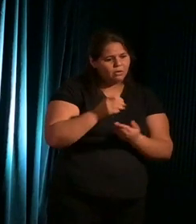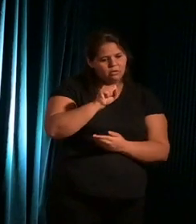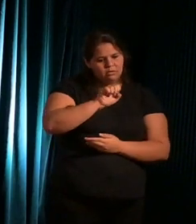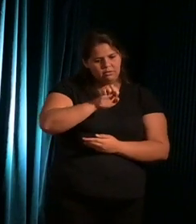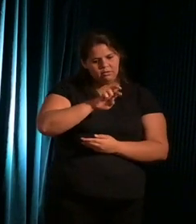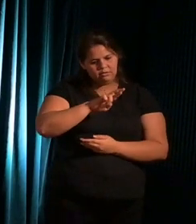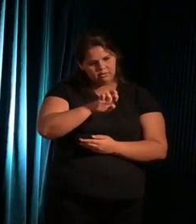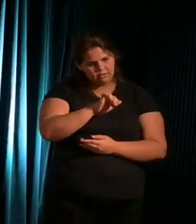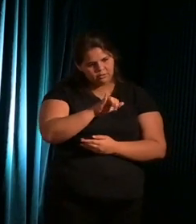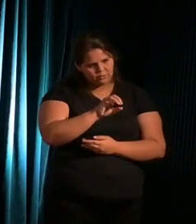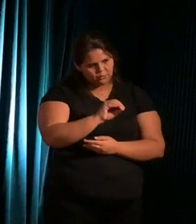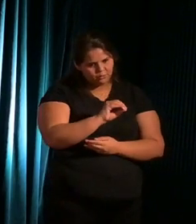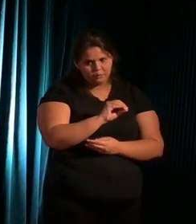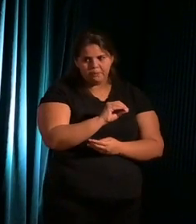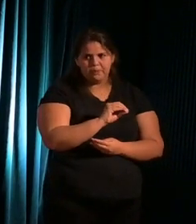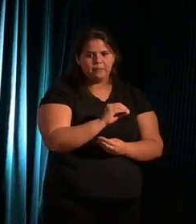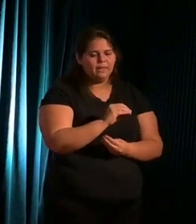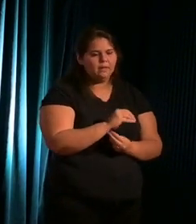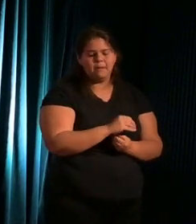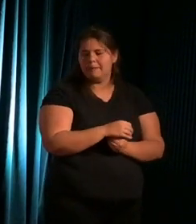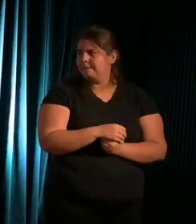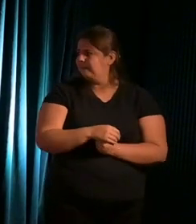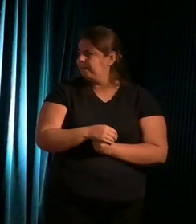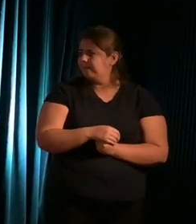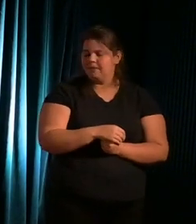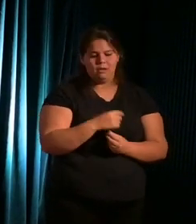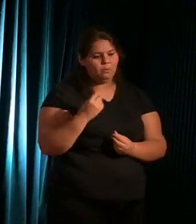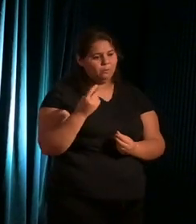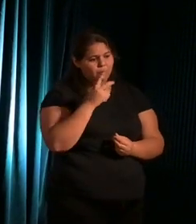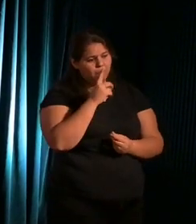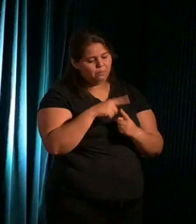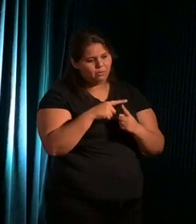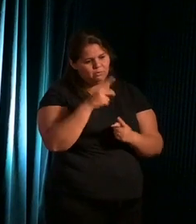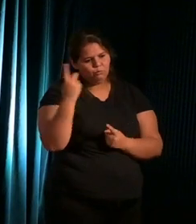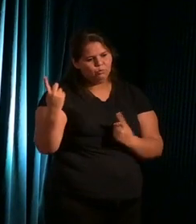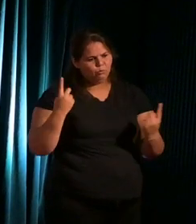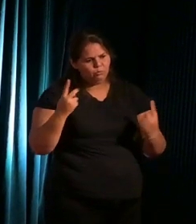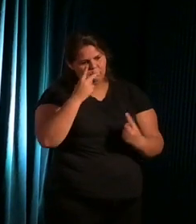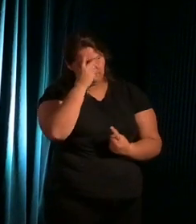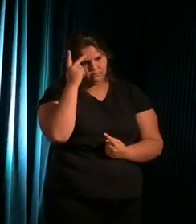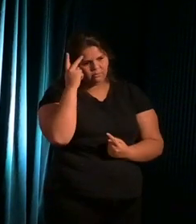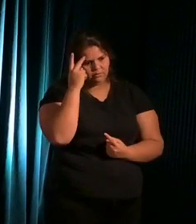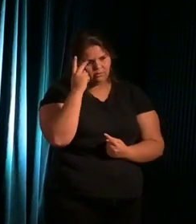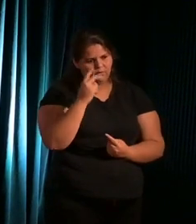tido como... Como é que são? Vocês são reconhecidos como?